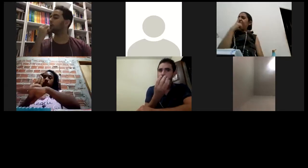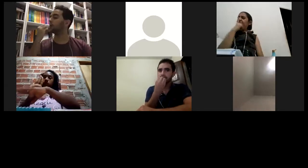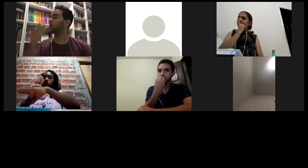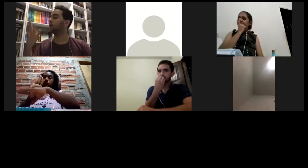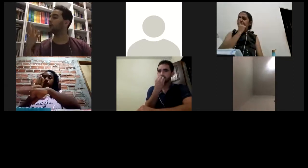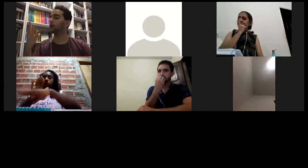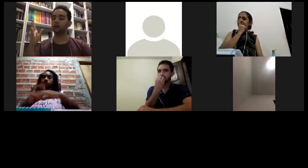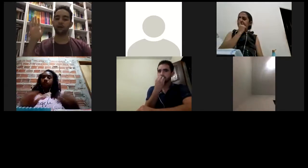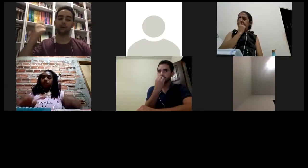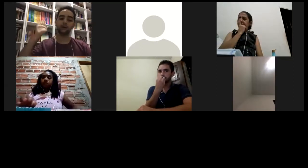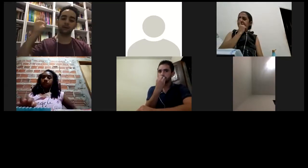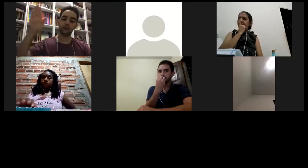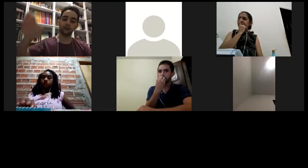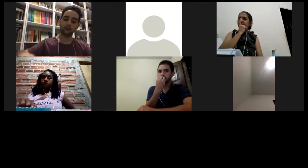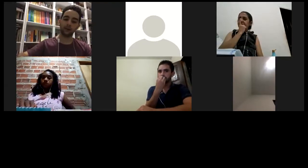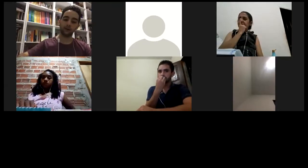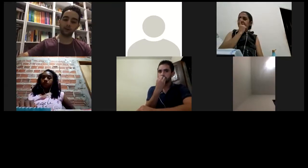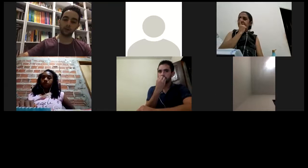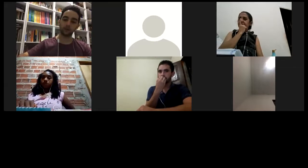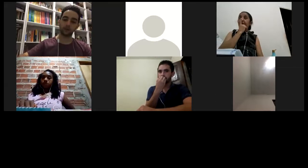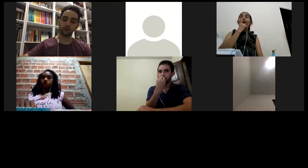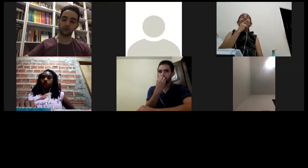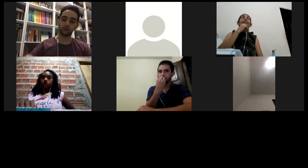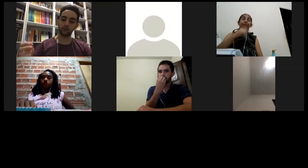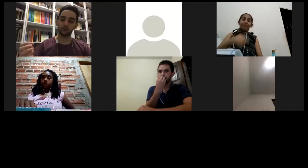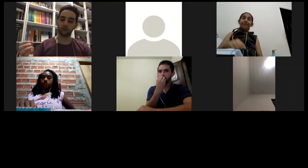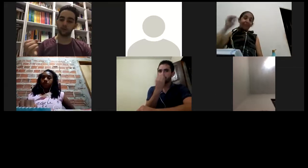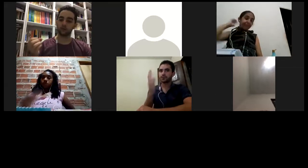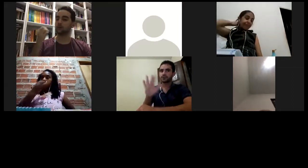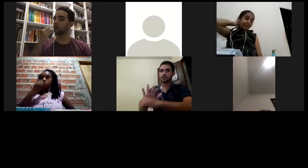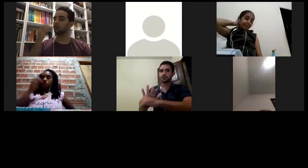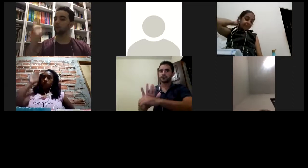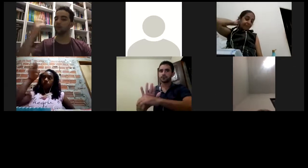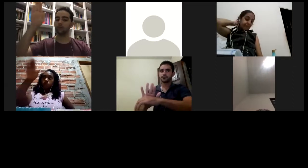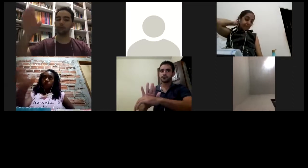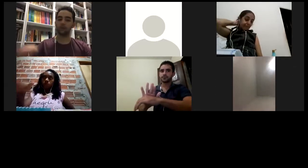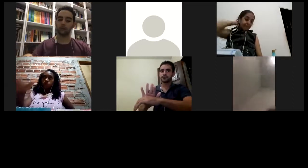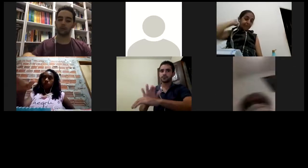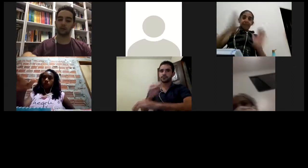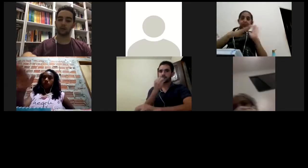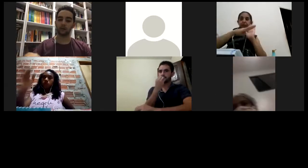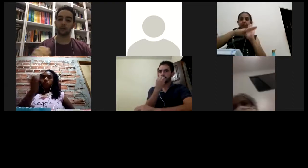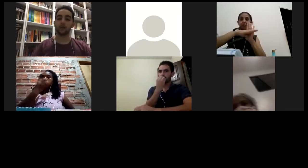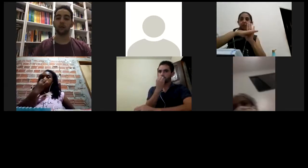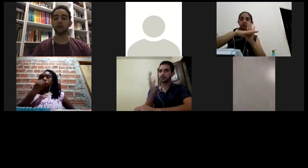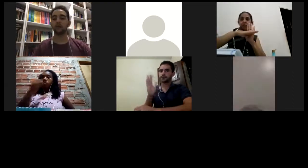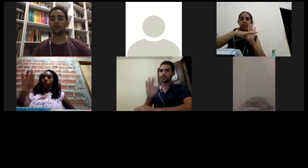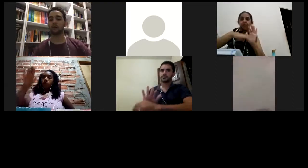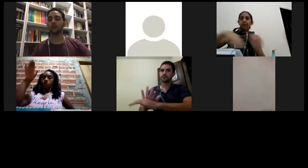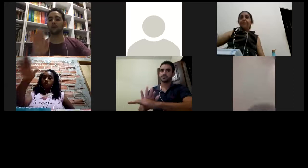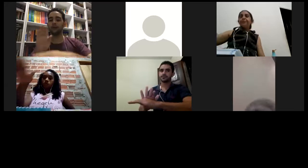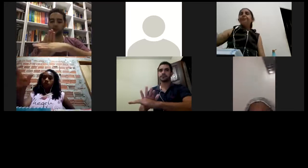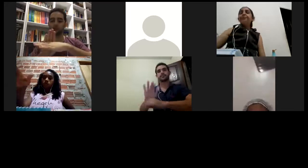Ou boa tarde baixando o braço. Boa